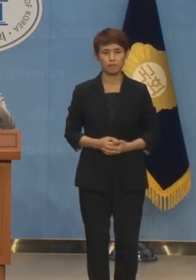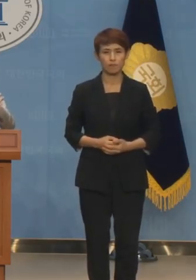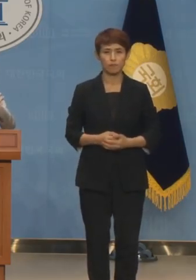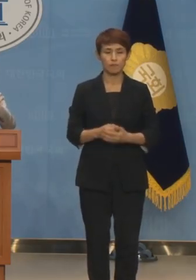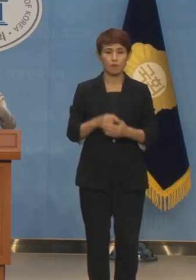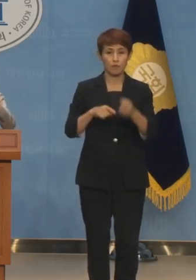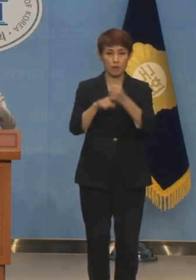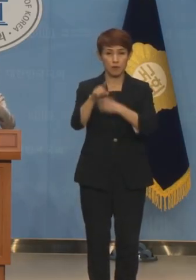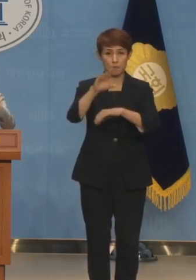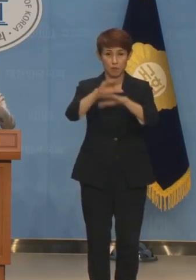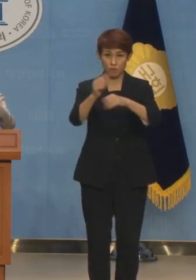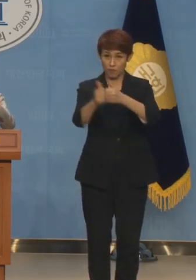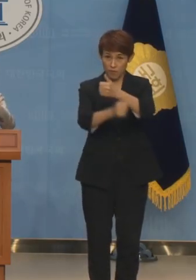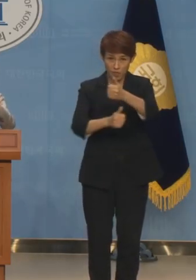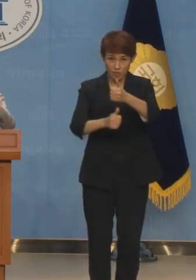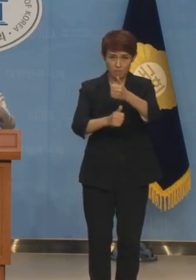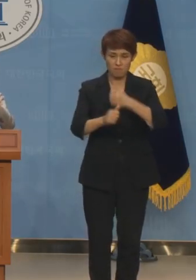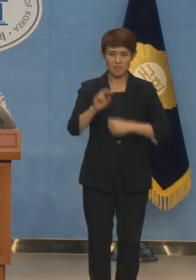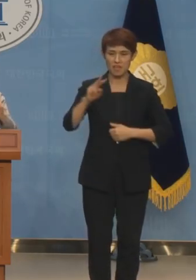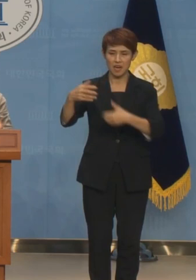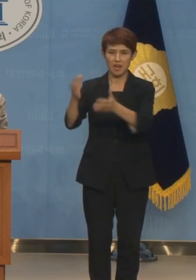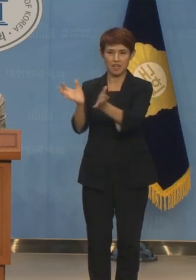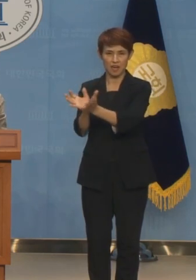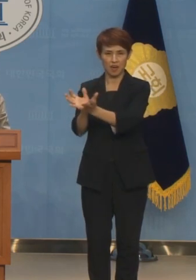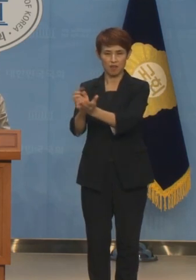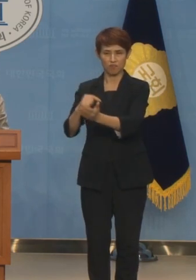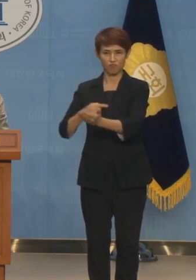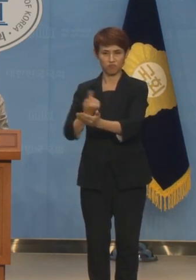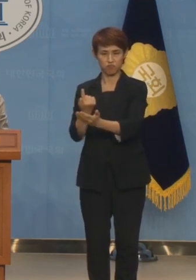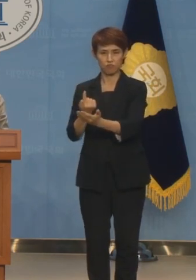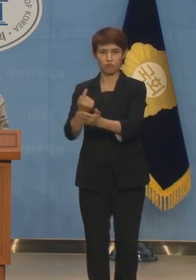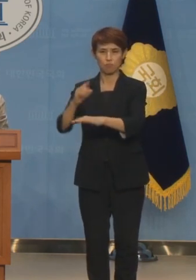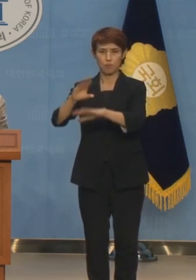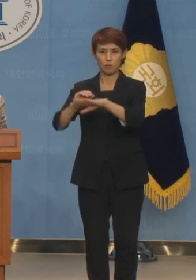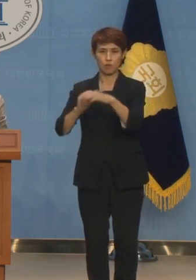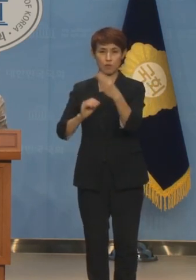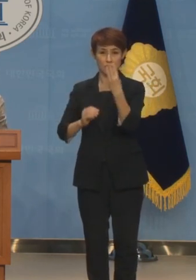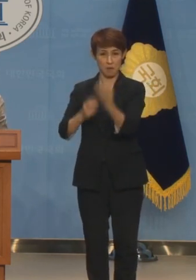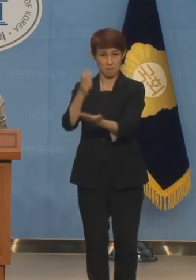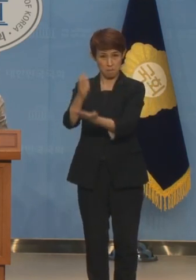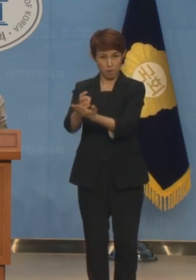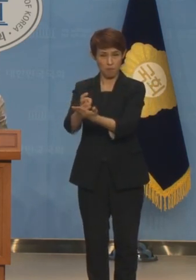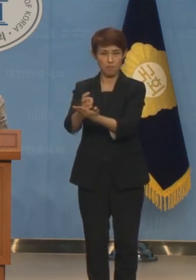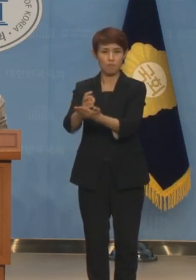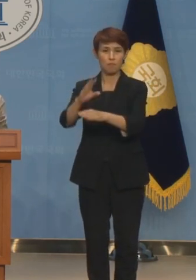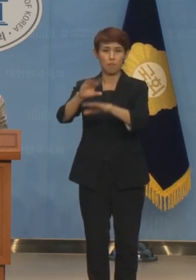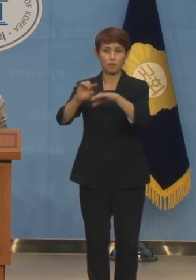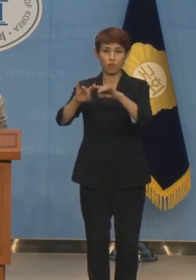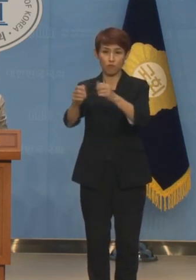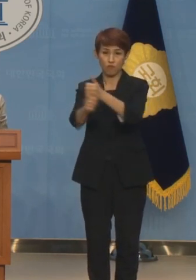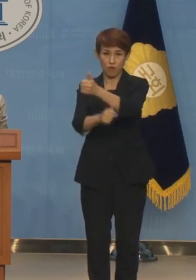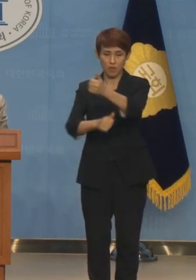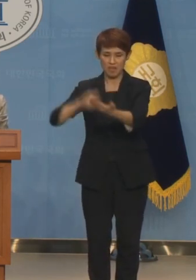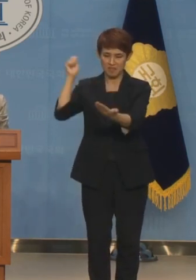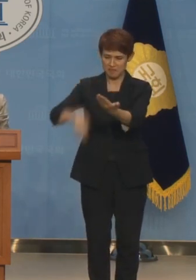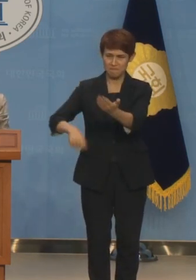과방위는 야당 단독으로 방송 3법과 방통위법을